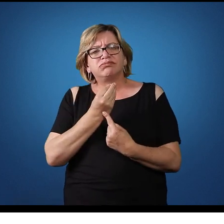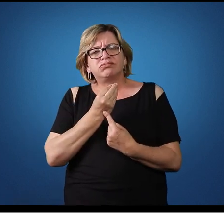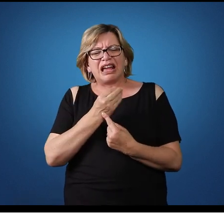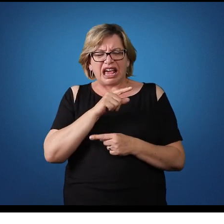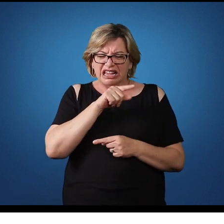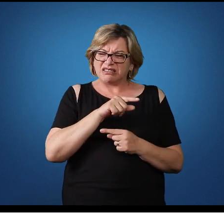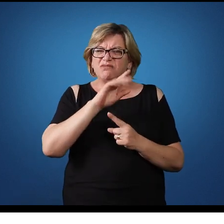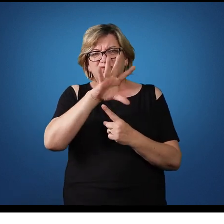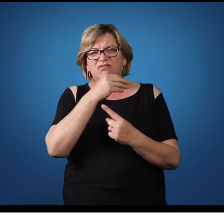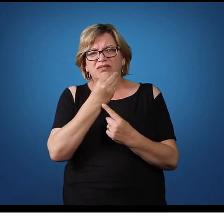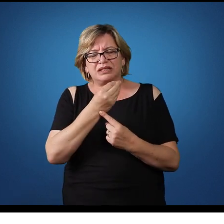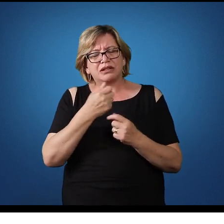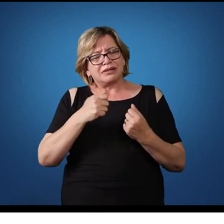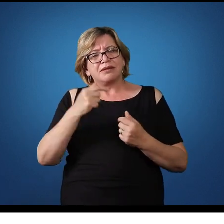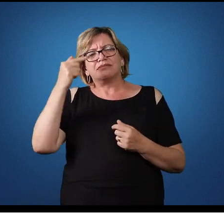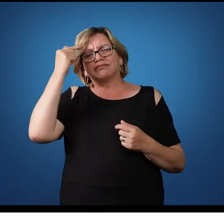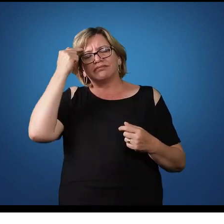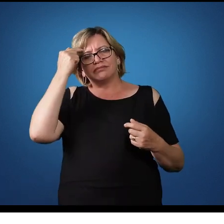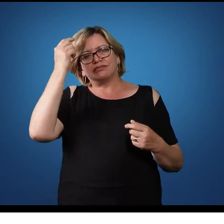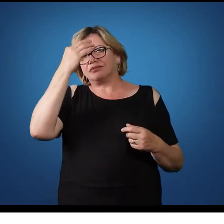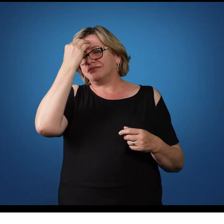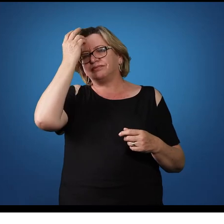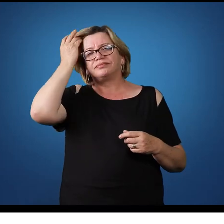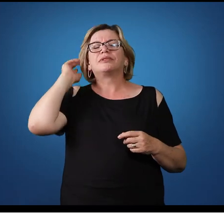arte? Bem, vamos pensar nisso.